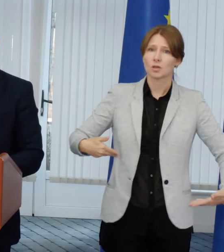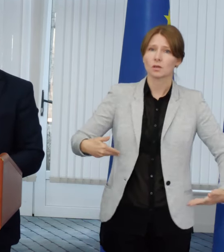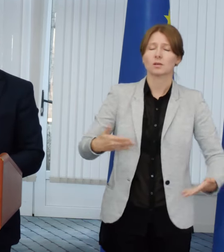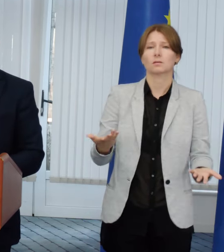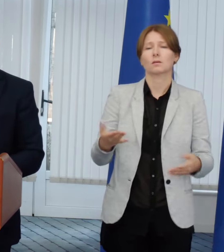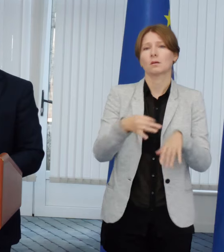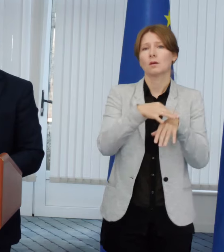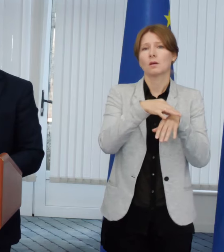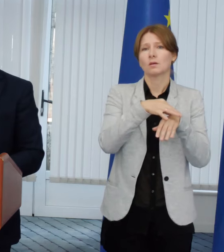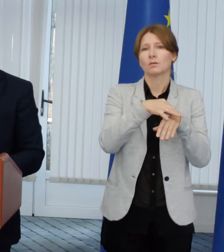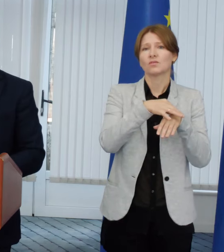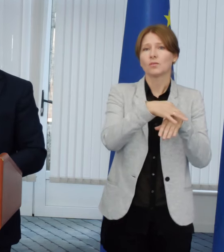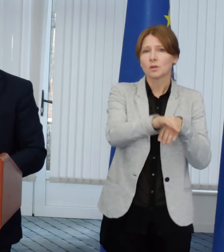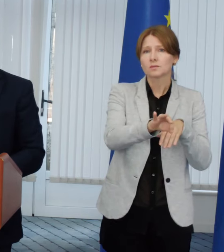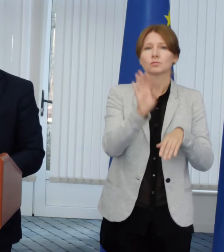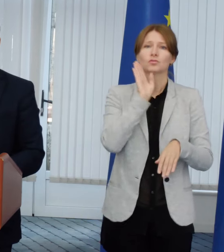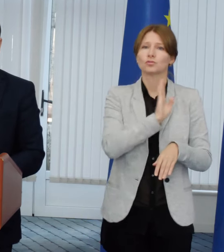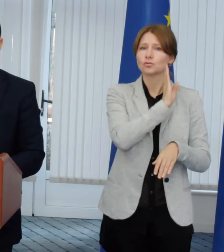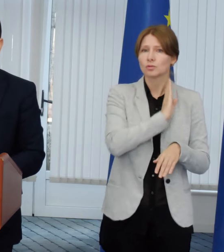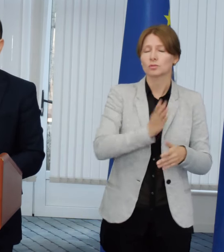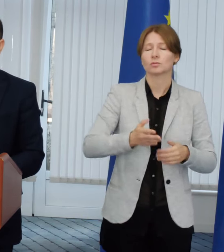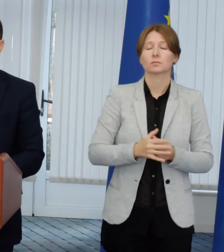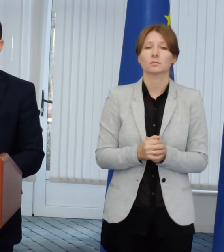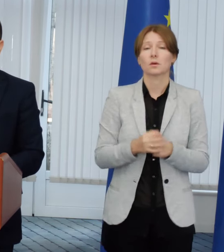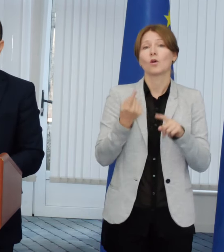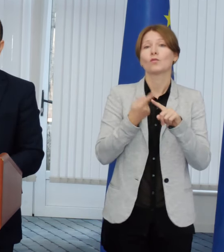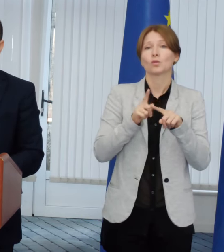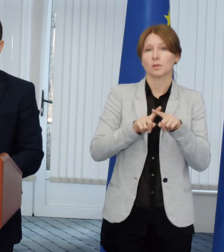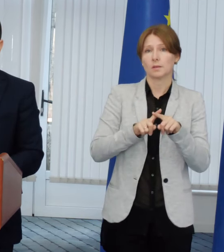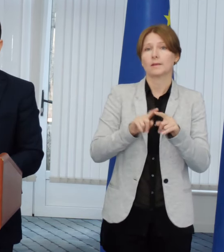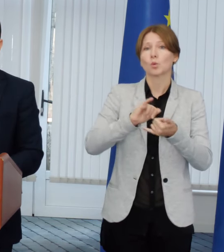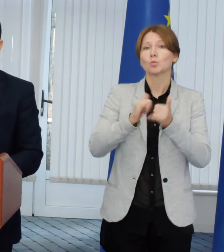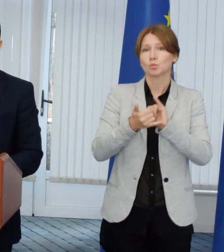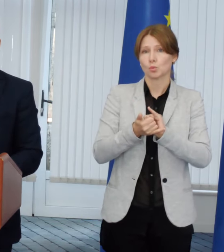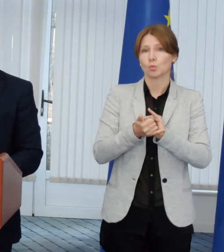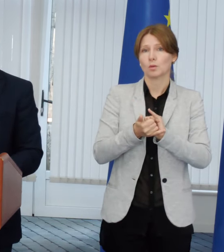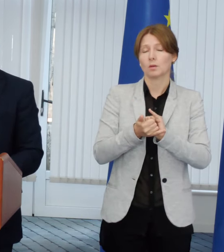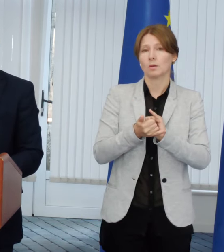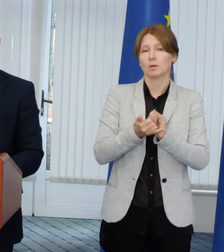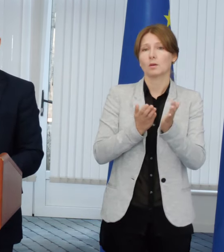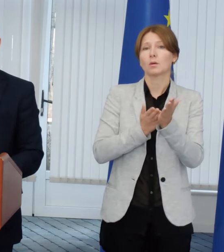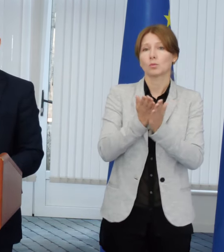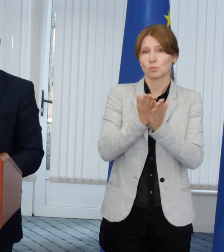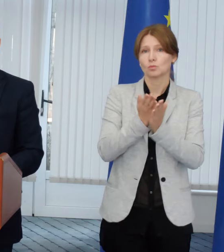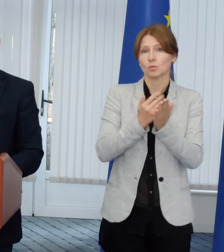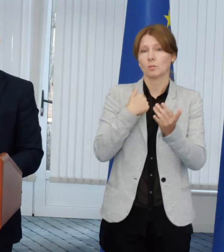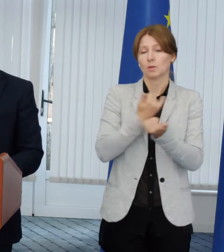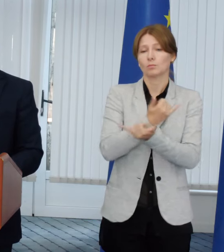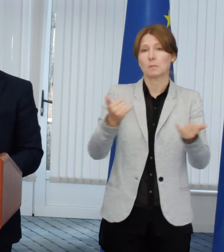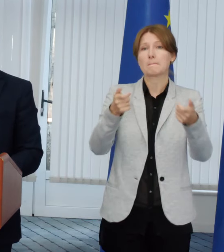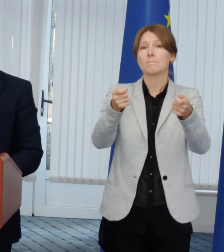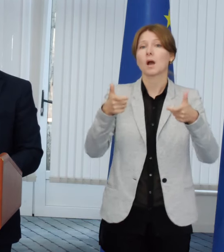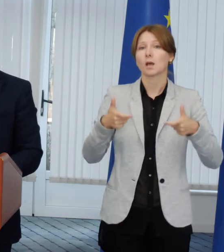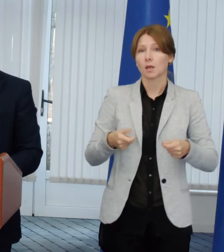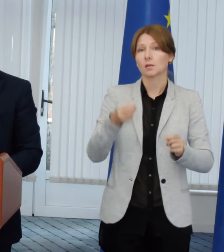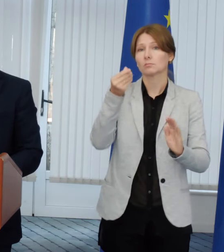violenței asupra femeilor. Deci, pentru aceste servicii, noi am pregătit un pachet de investiții